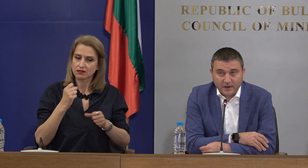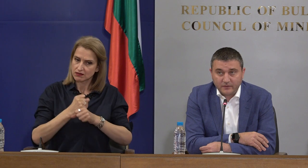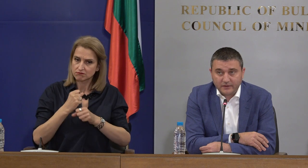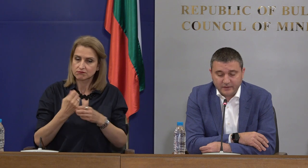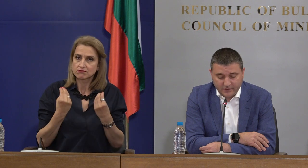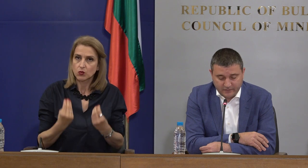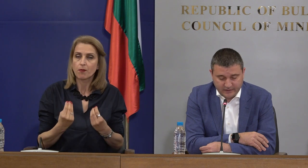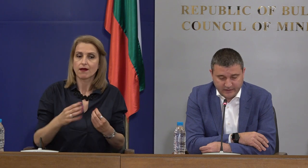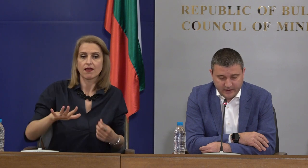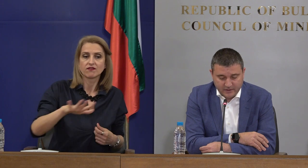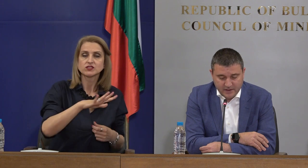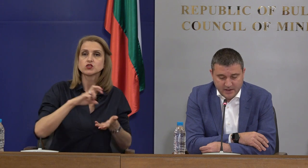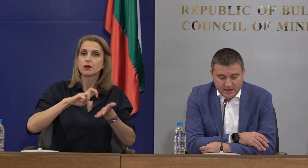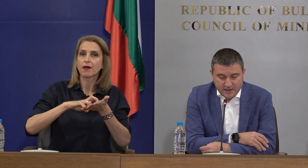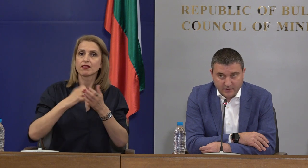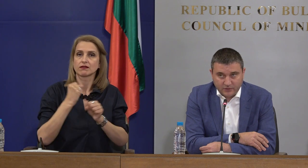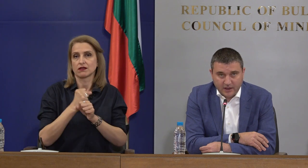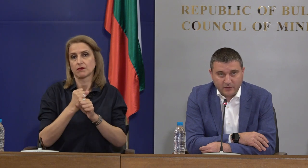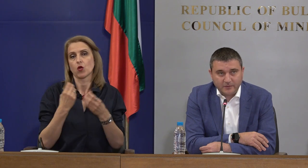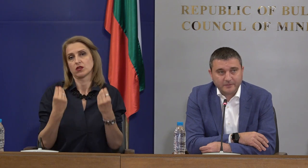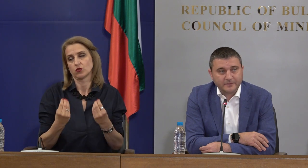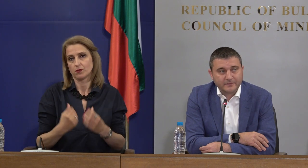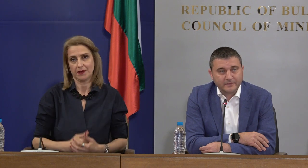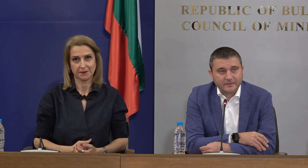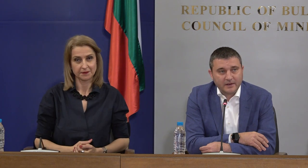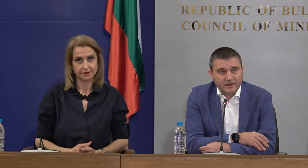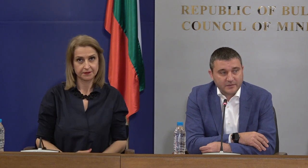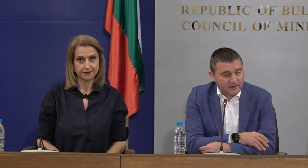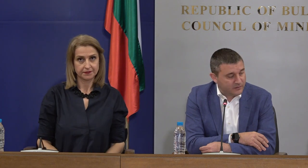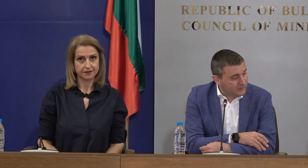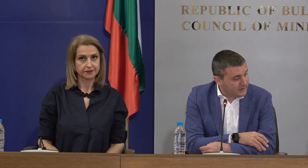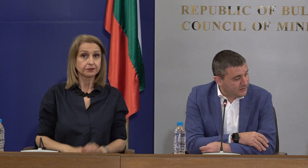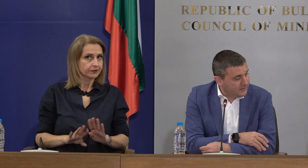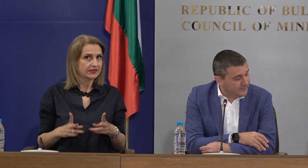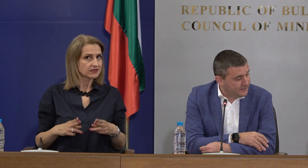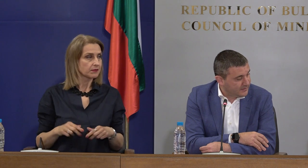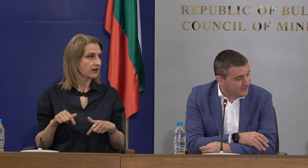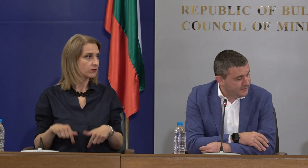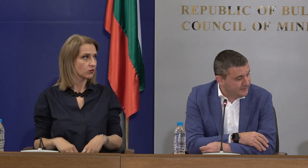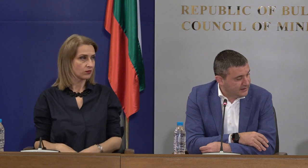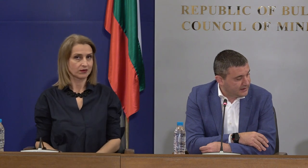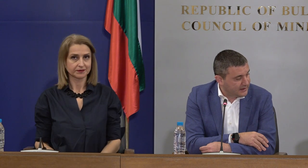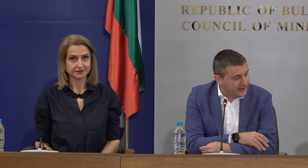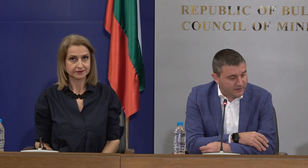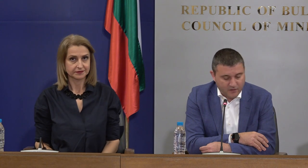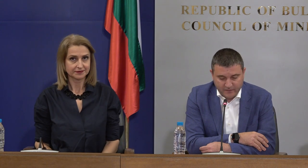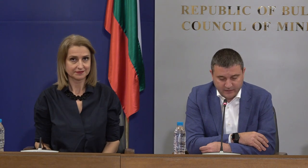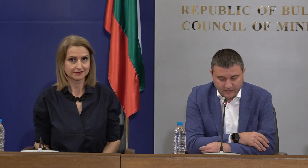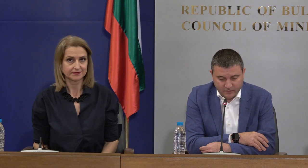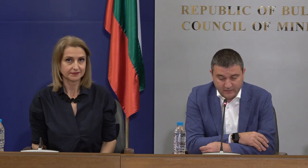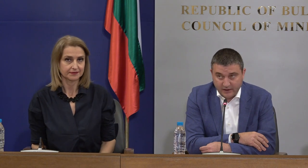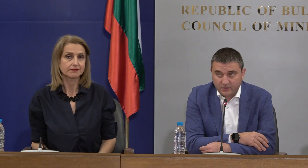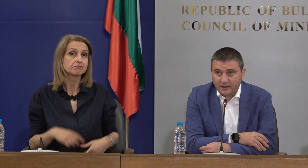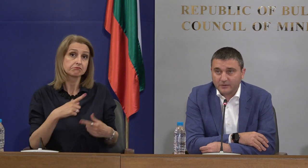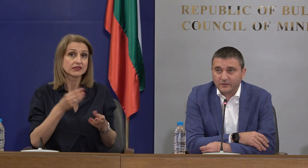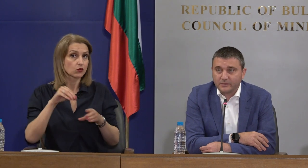функционирането на банковата и финансовата система като цяло. Спирам до тук, ако министър Караниколов иска